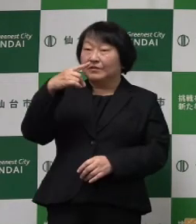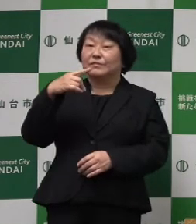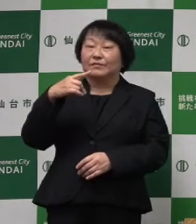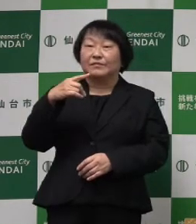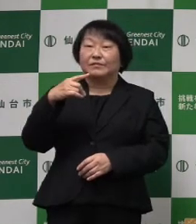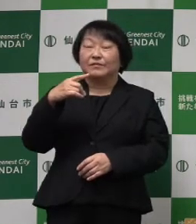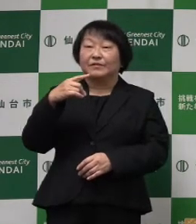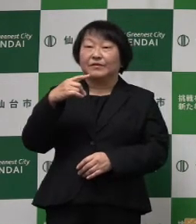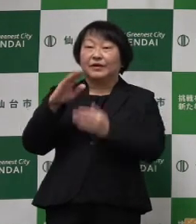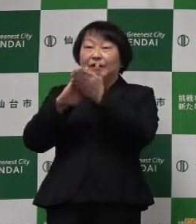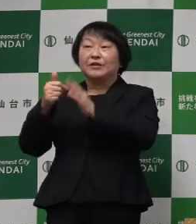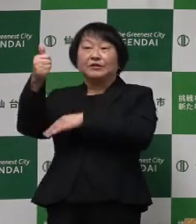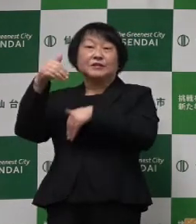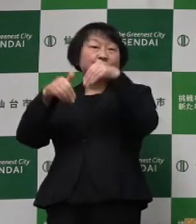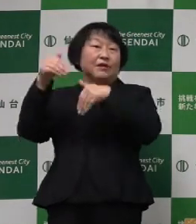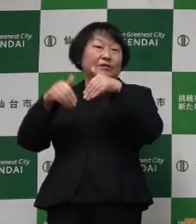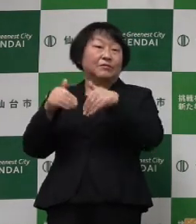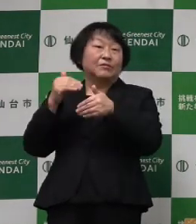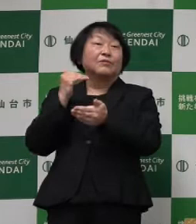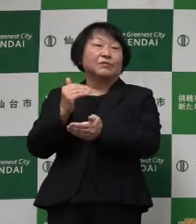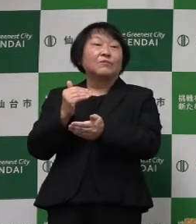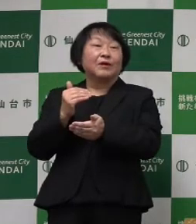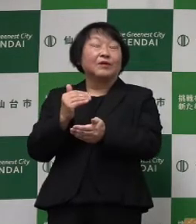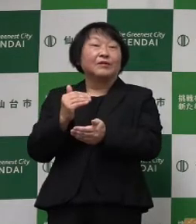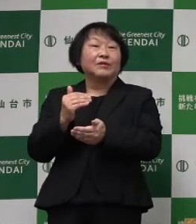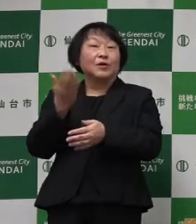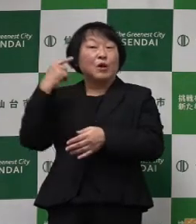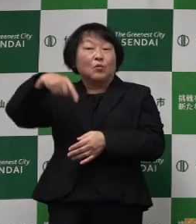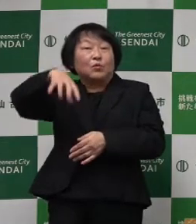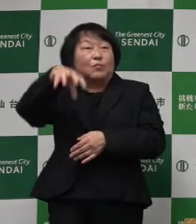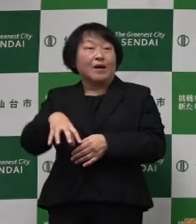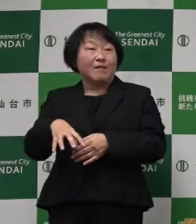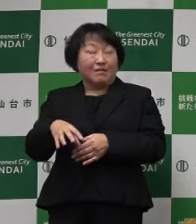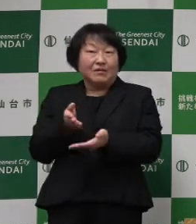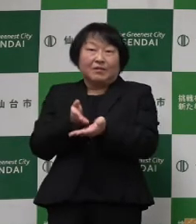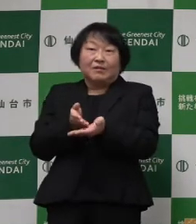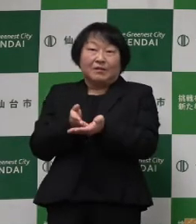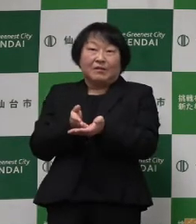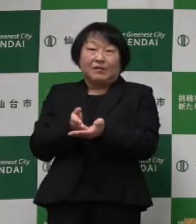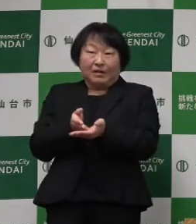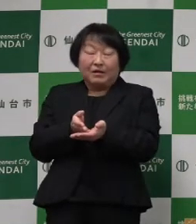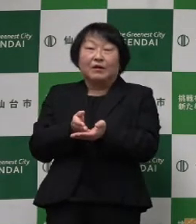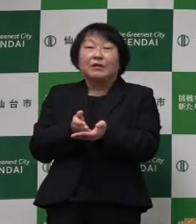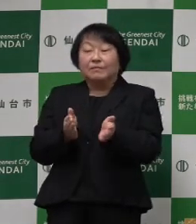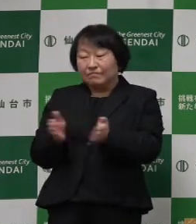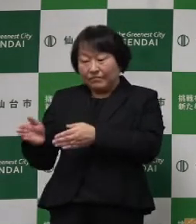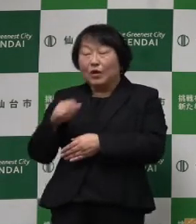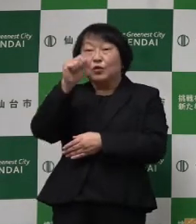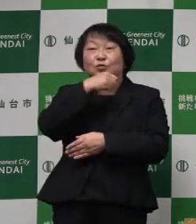知事選についてはこの会見の場でも申し上げておりましたけれども、衆院選について